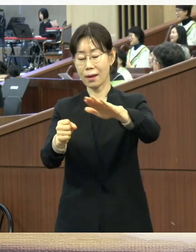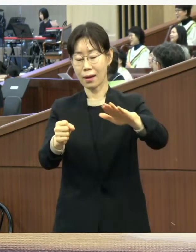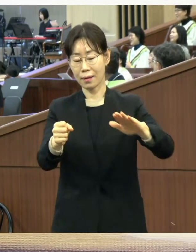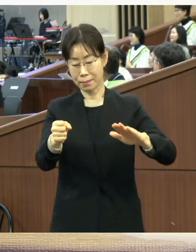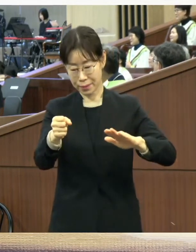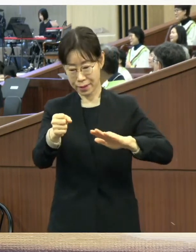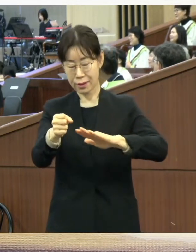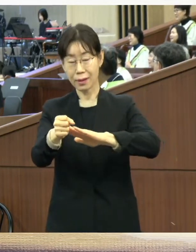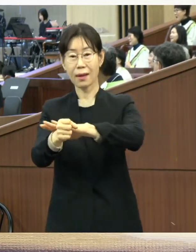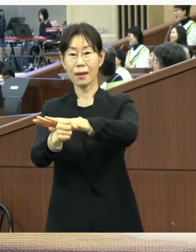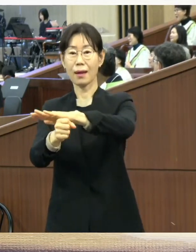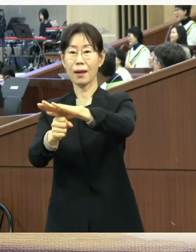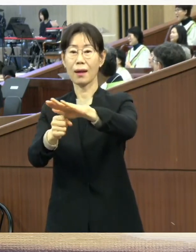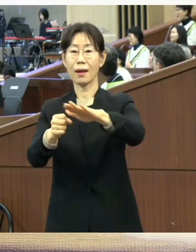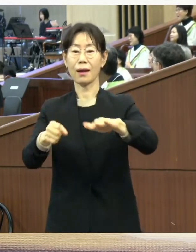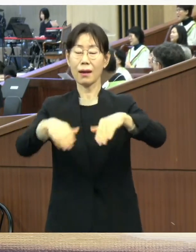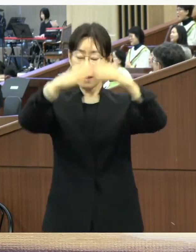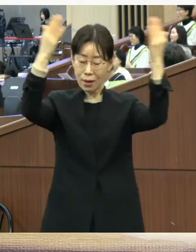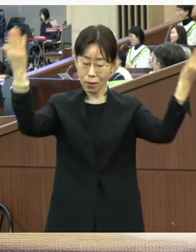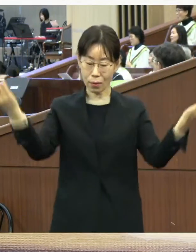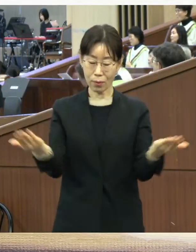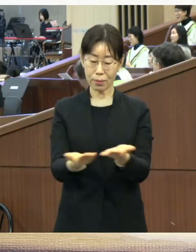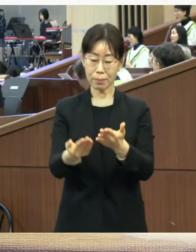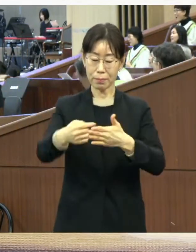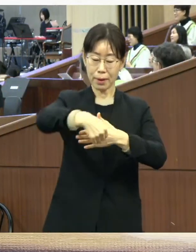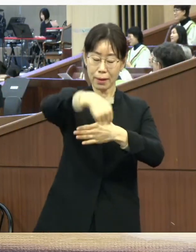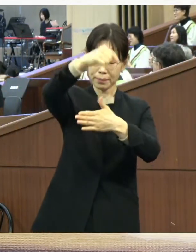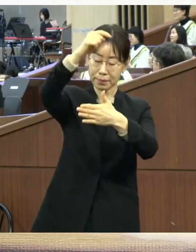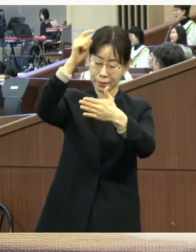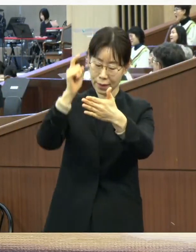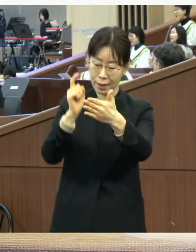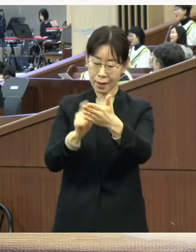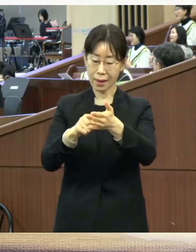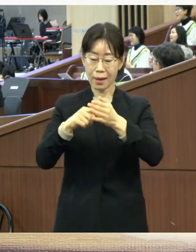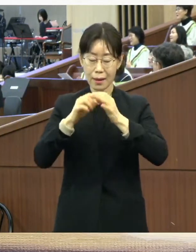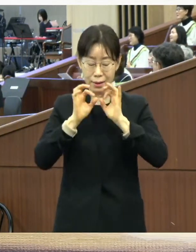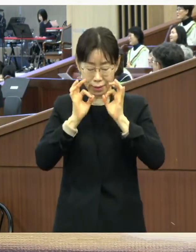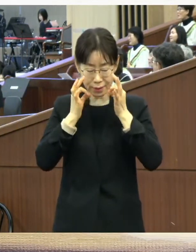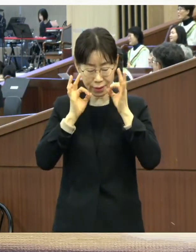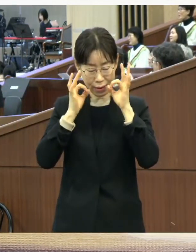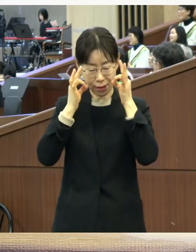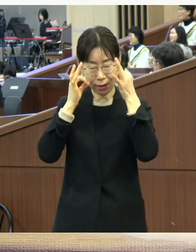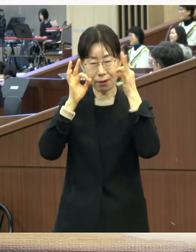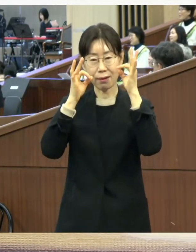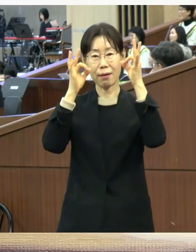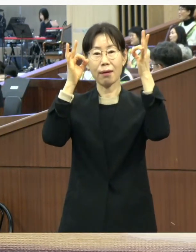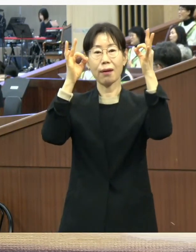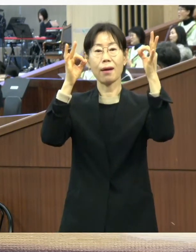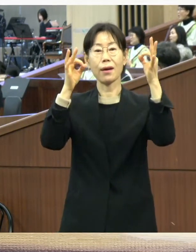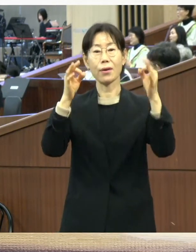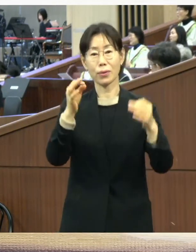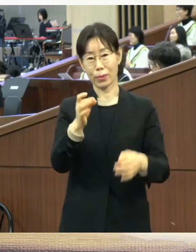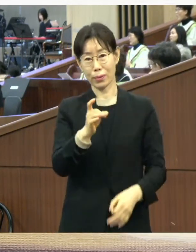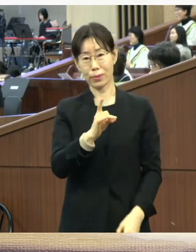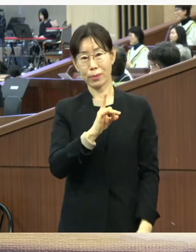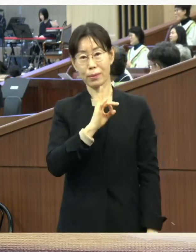사랑한 온 마음을 다하여 온 마음 다하여